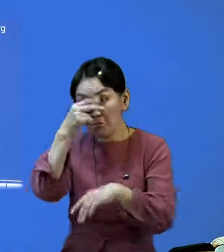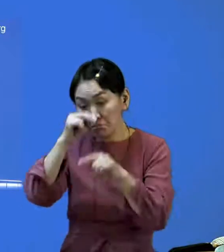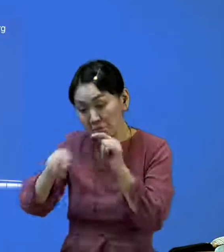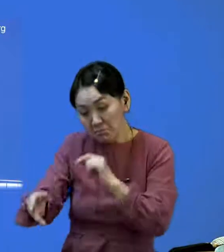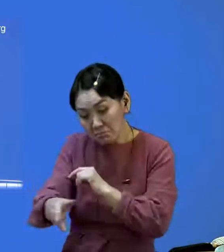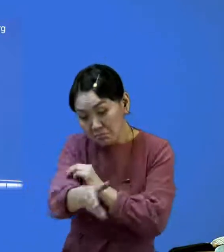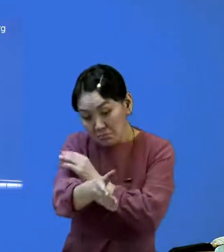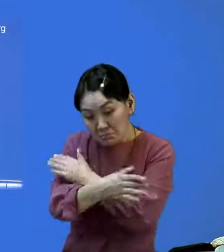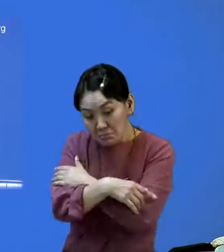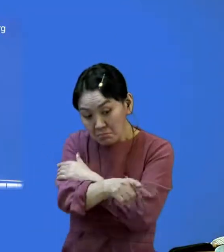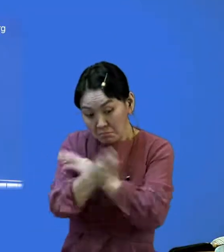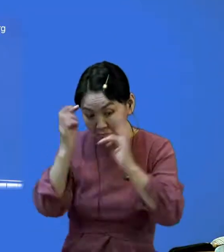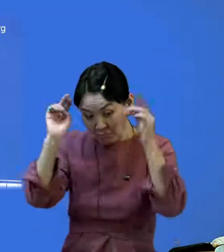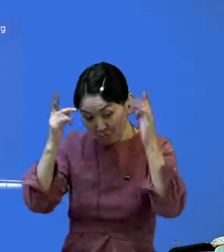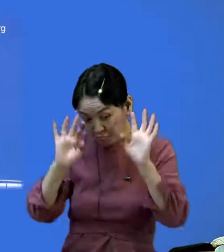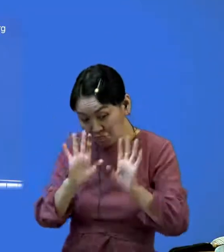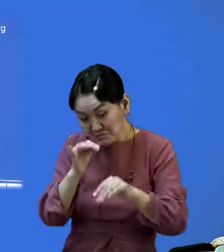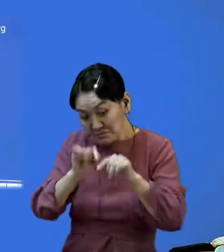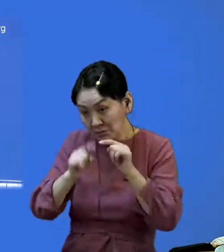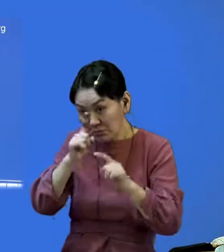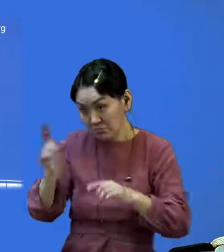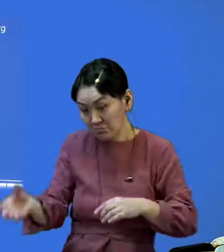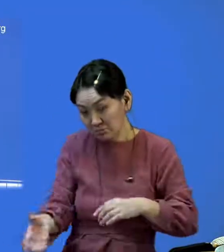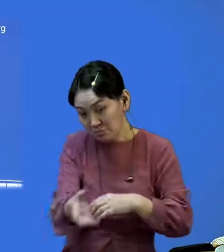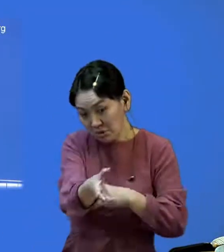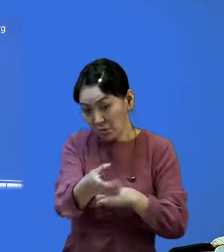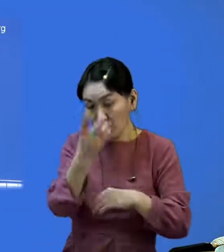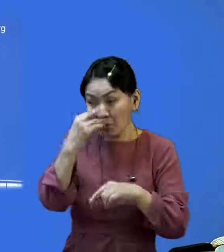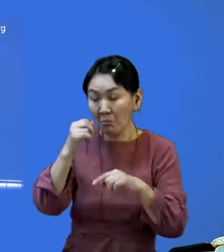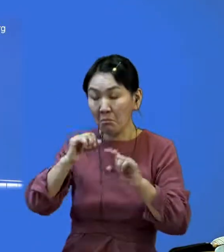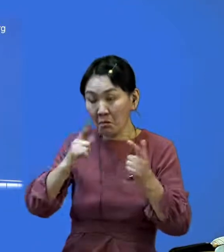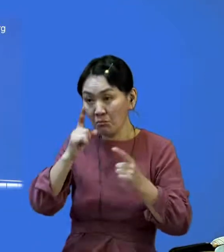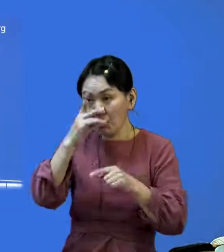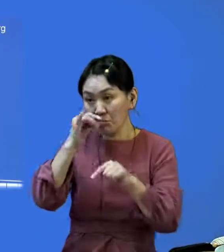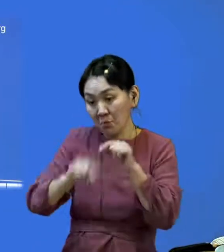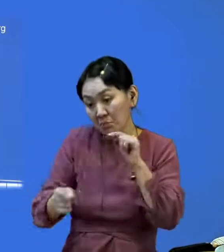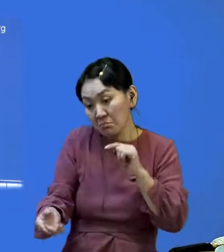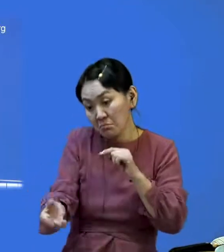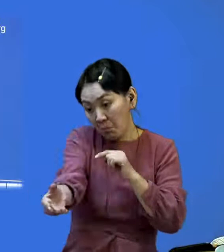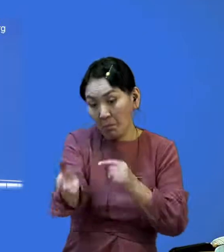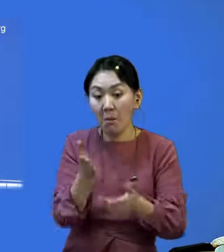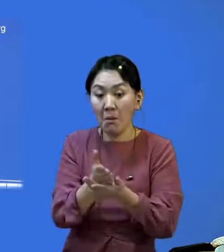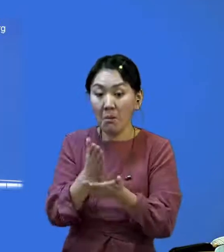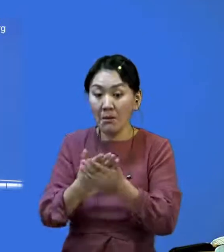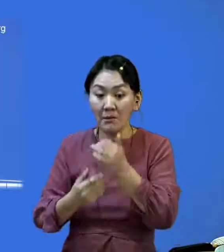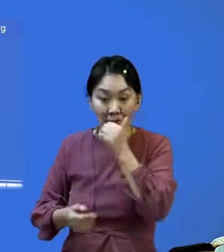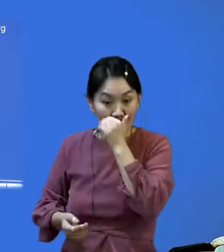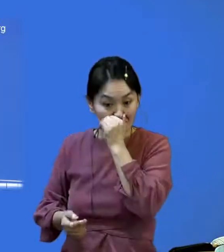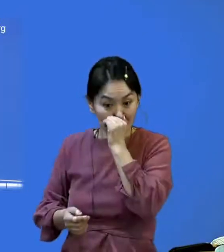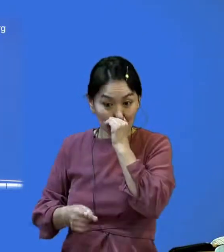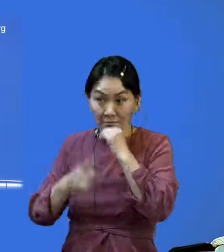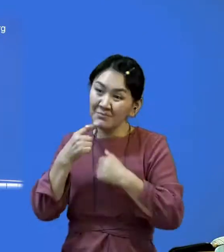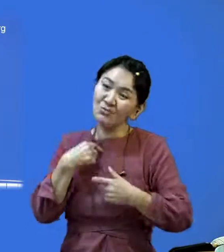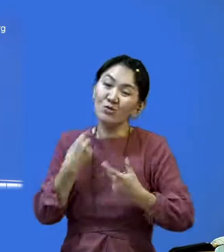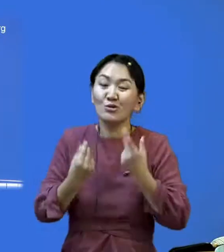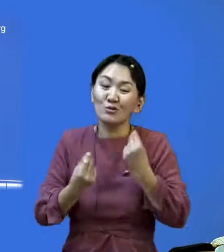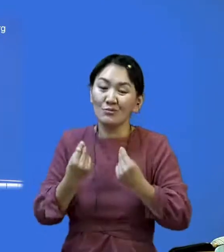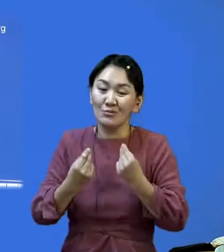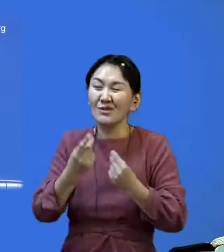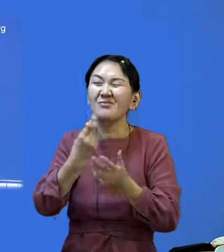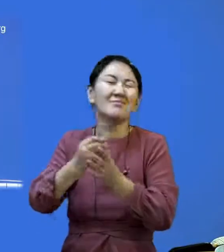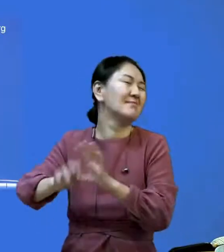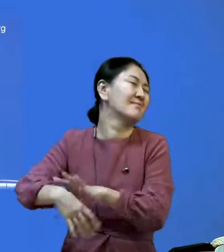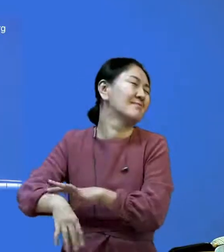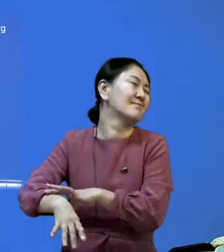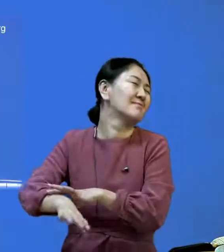хардаг хүмүүс гинт байна шүү дээ. Тэмээ зүгээр нэг тоглоом болгоод нэг суглаа